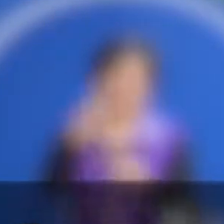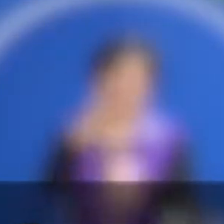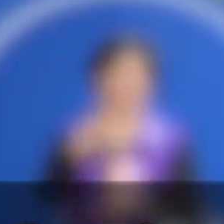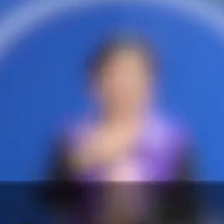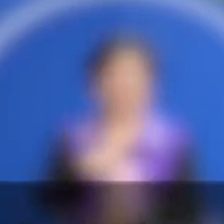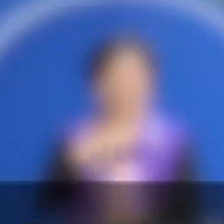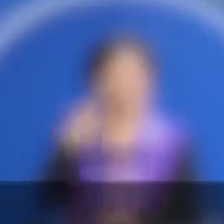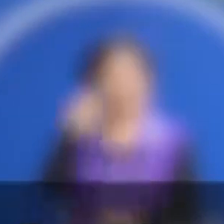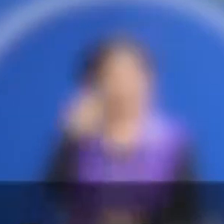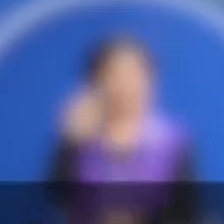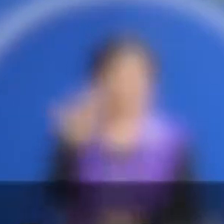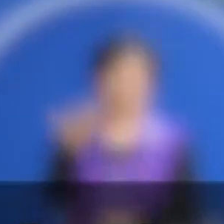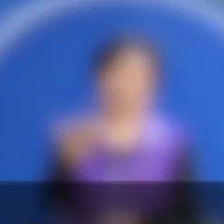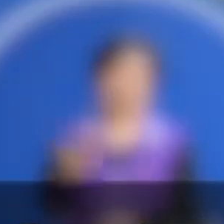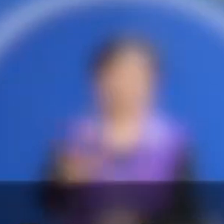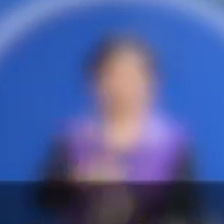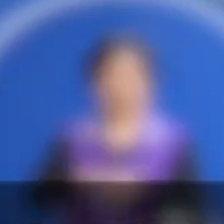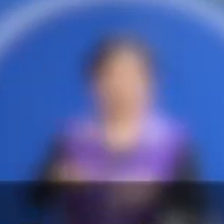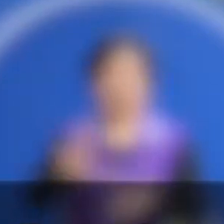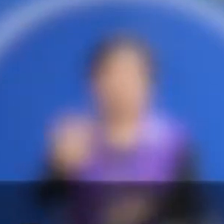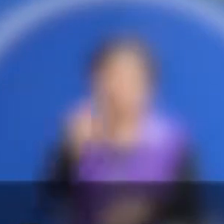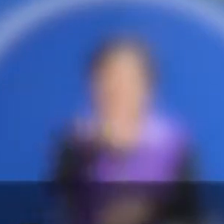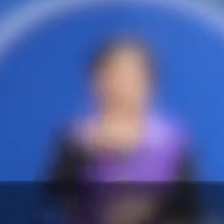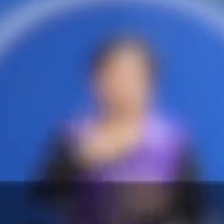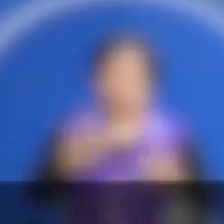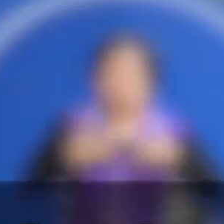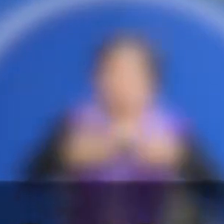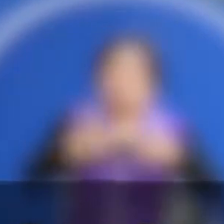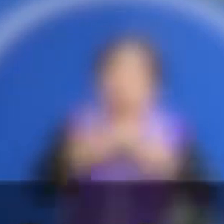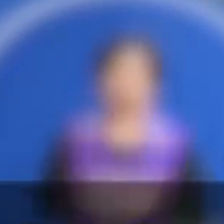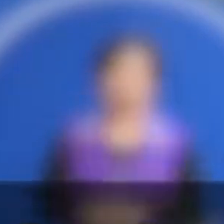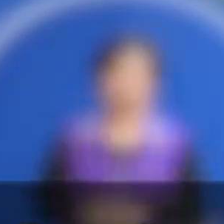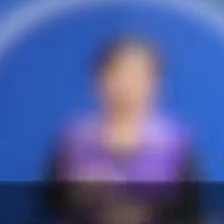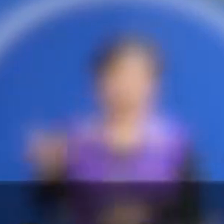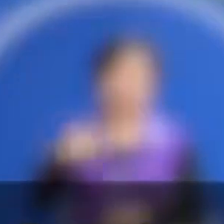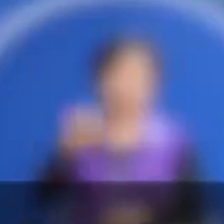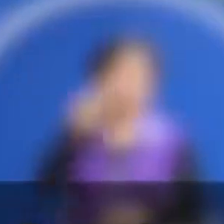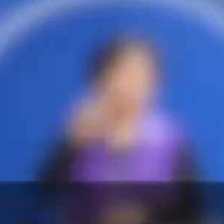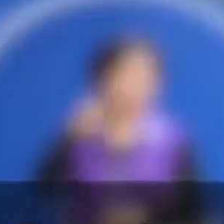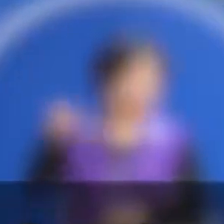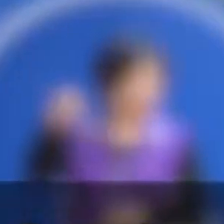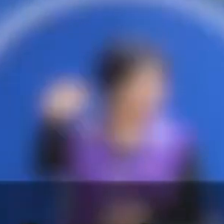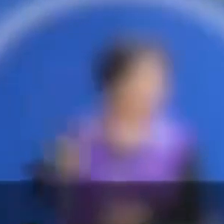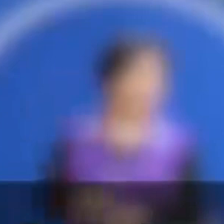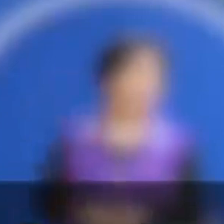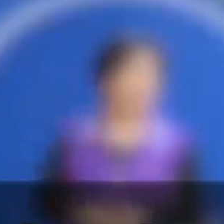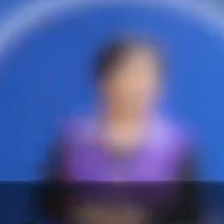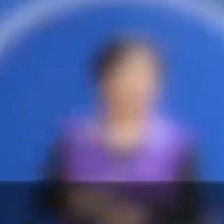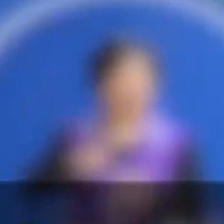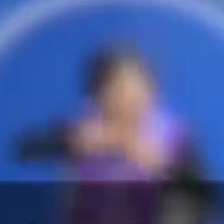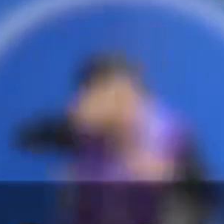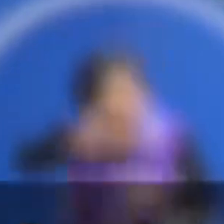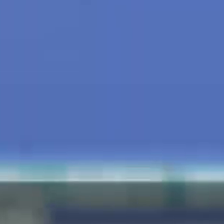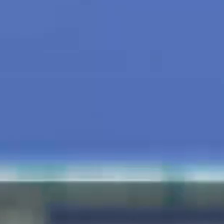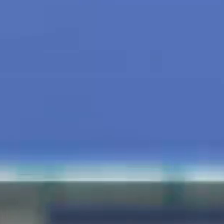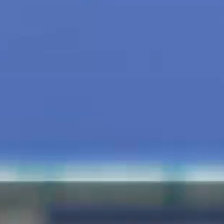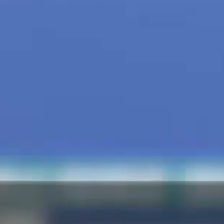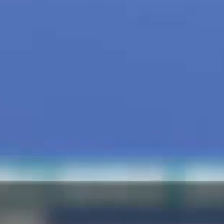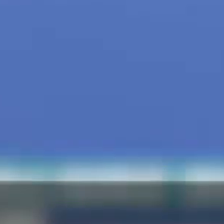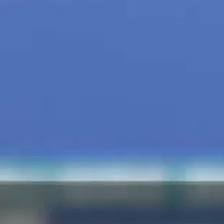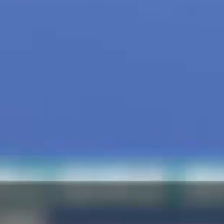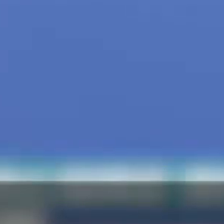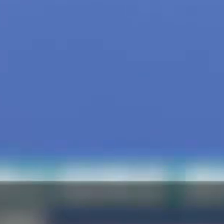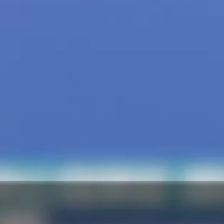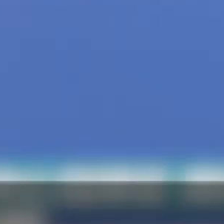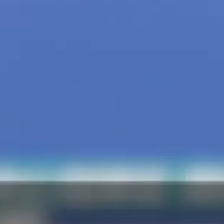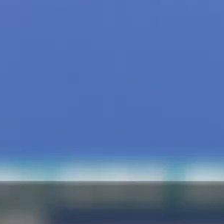部分都还算很平和，那有时候脾气会不好哈，那大概都是我弟弟了。那我要替我弟弟跟大家抱歉了哈。觉得